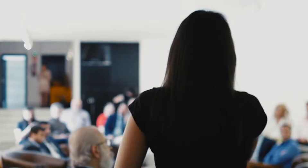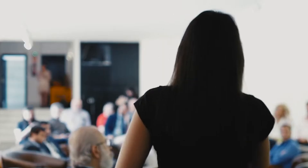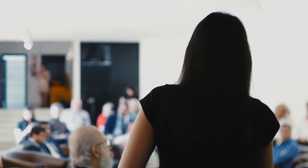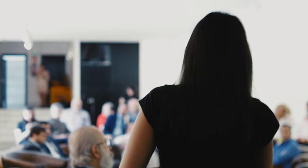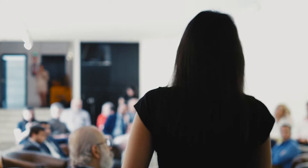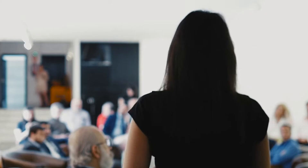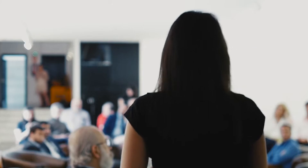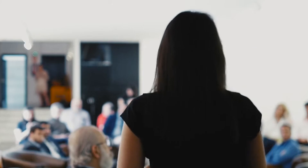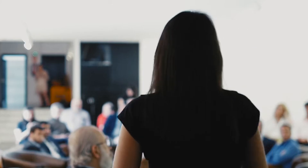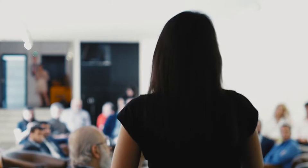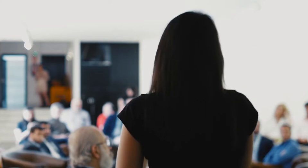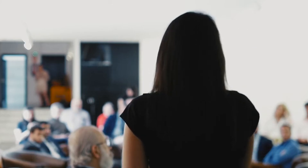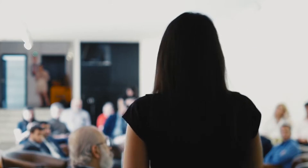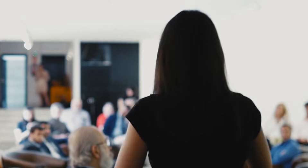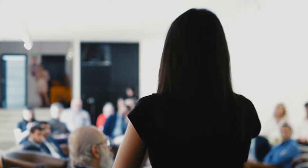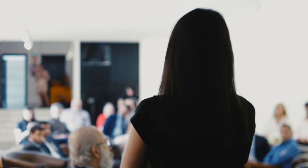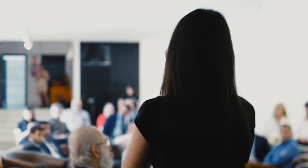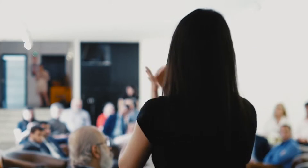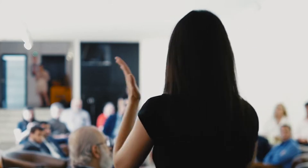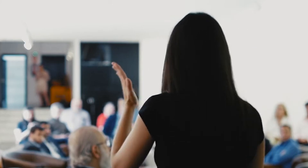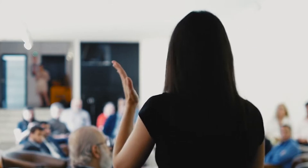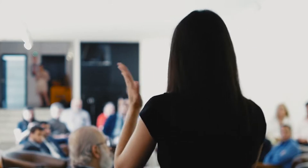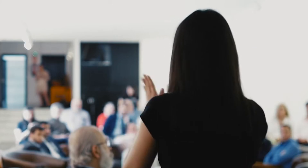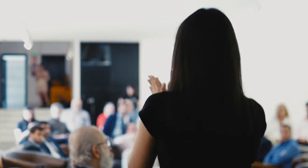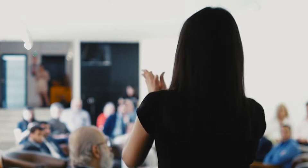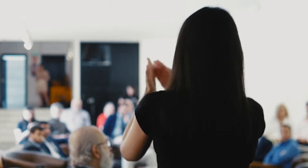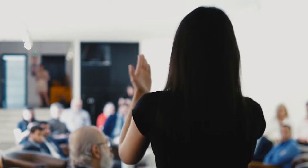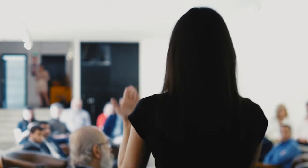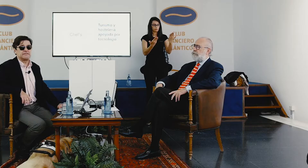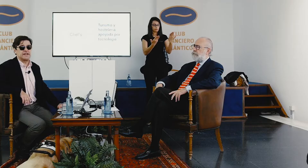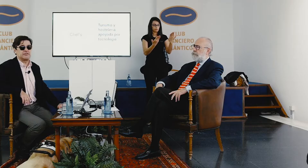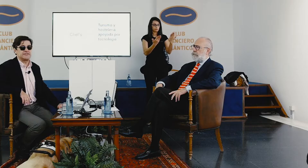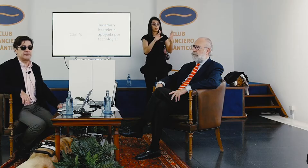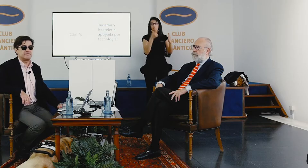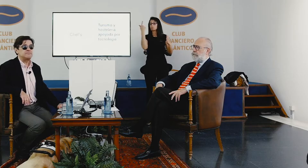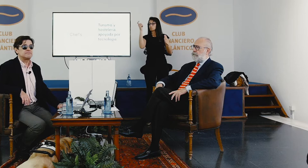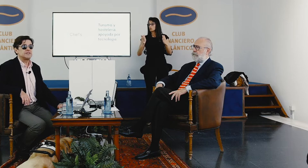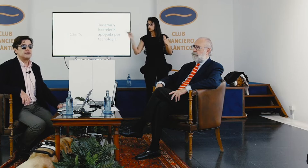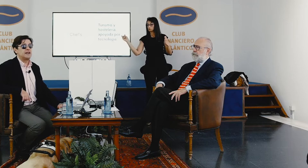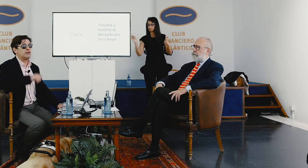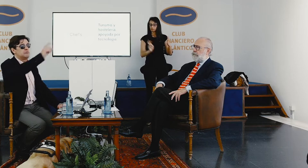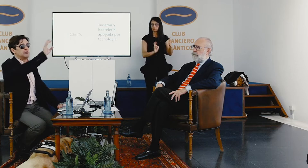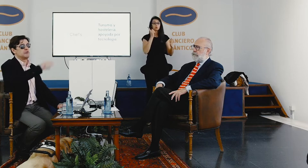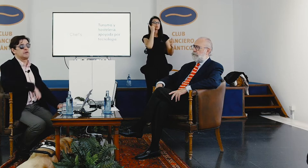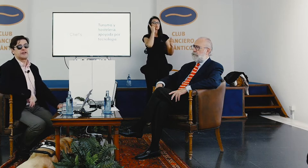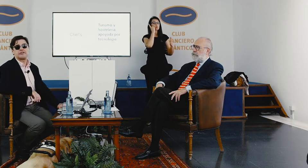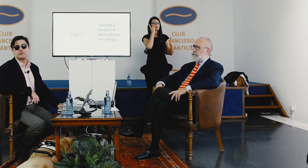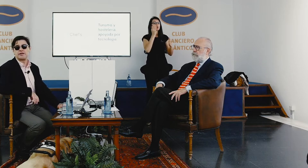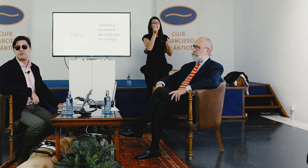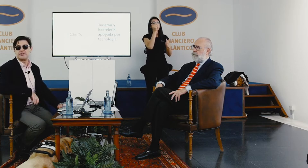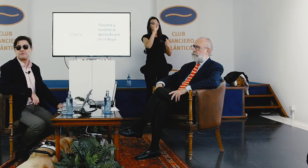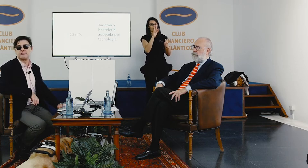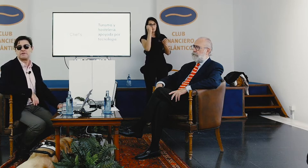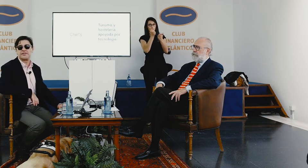al hostelero, donde coloca su carta o sus diversas cartas. La persona llega con el teléfono, lee un código QR, que ahora